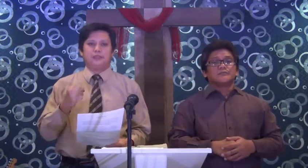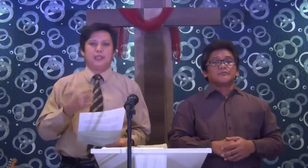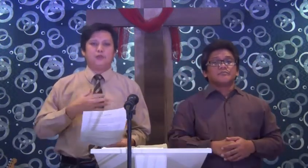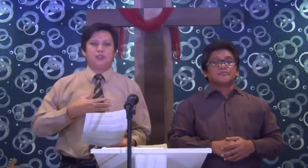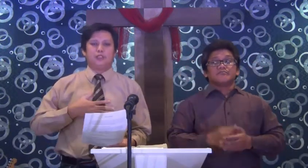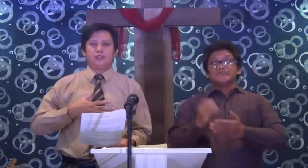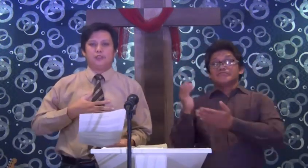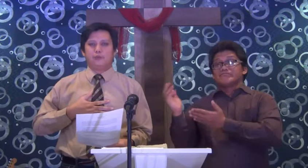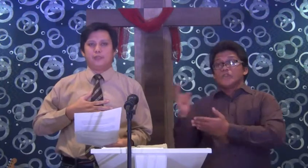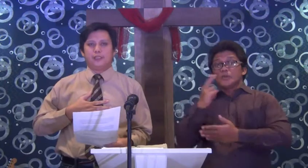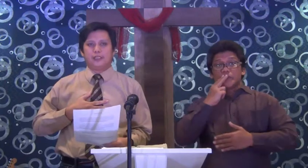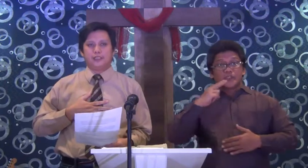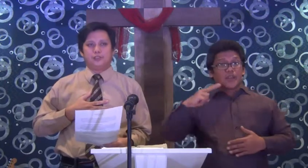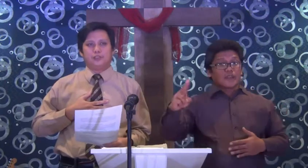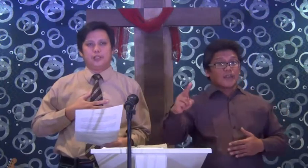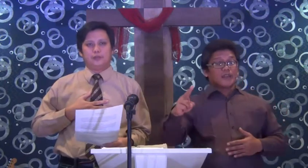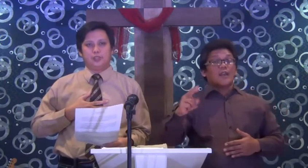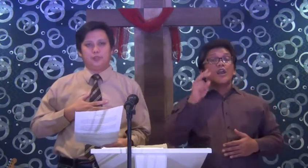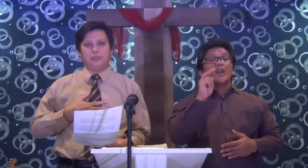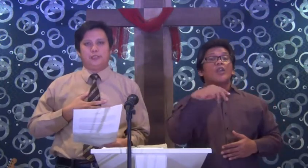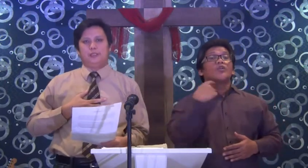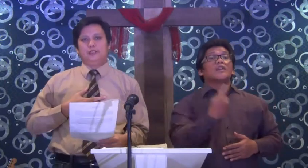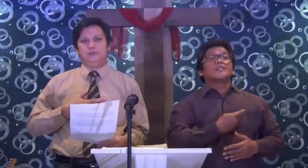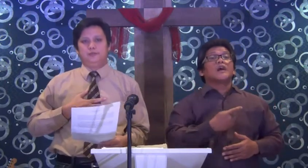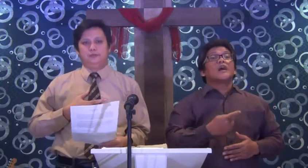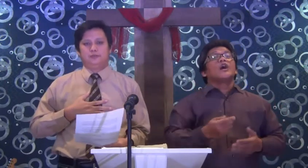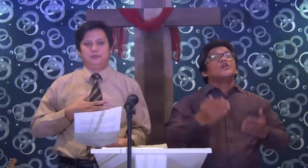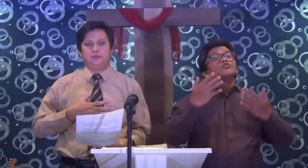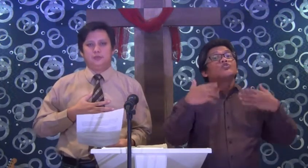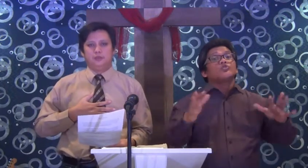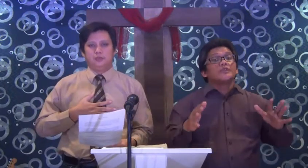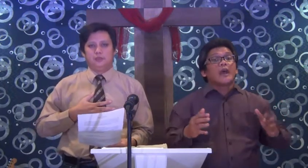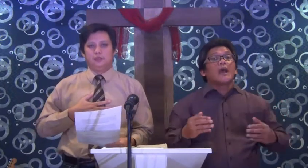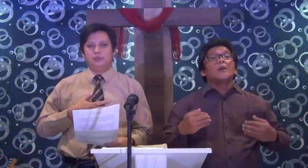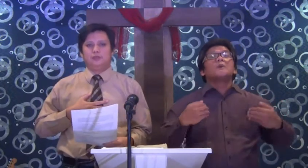Saya percaya waktu kita sudah memiliki Kristus di dalam hidup kita,